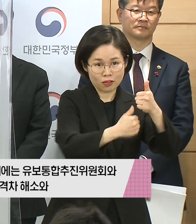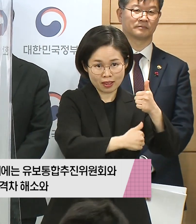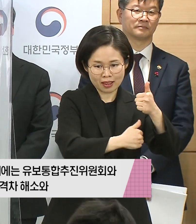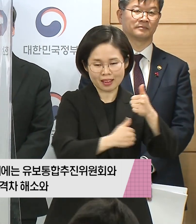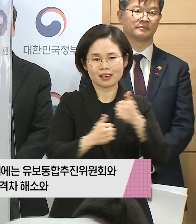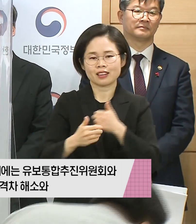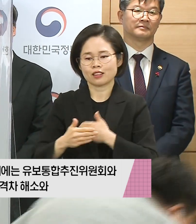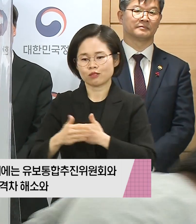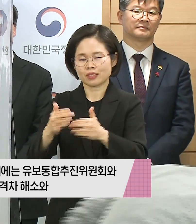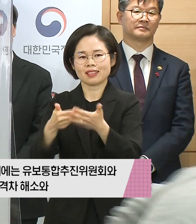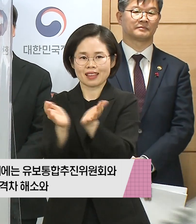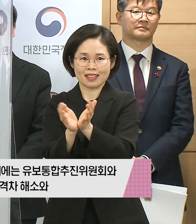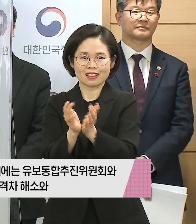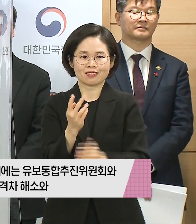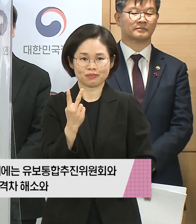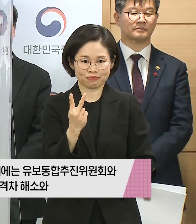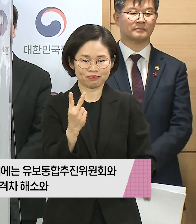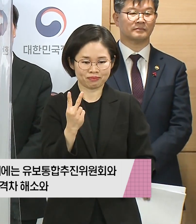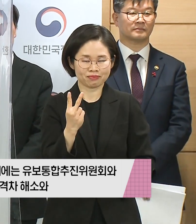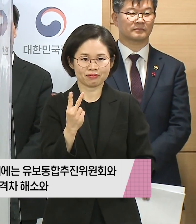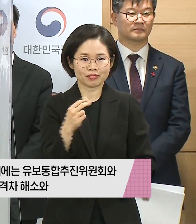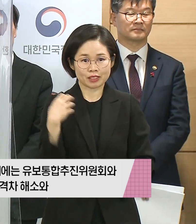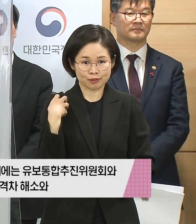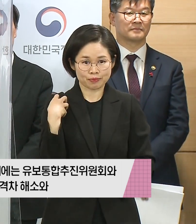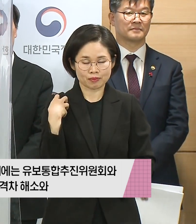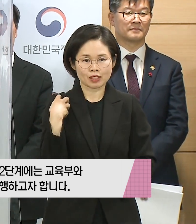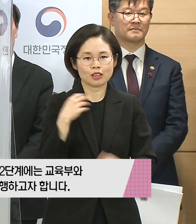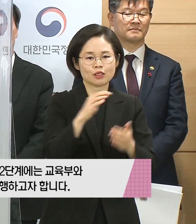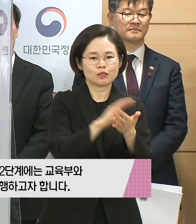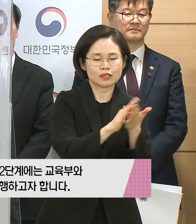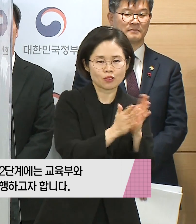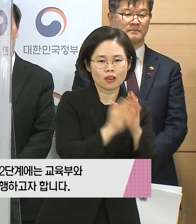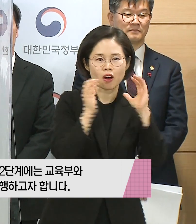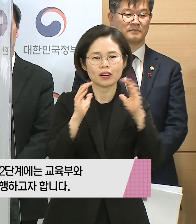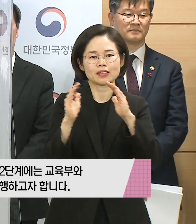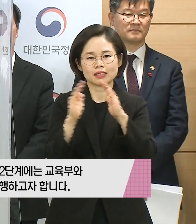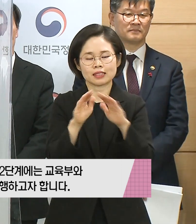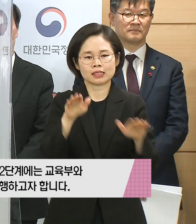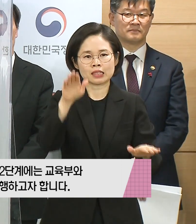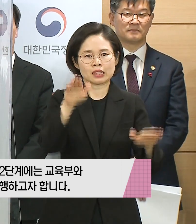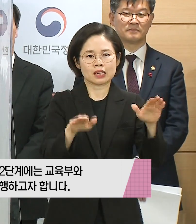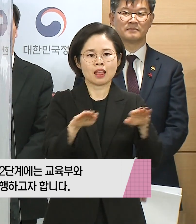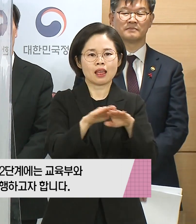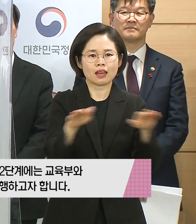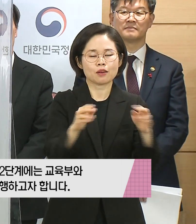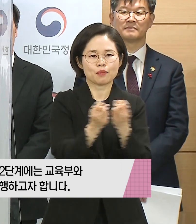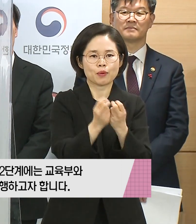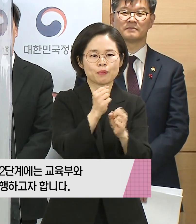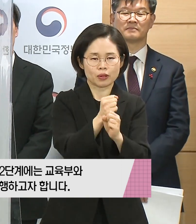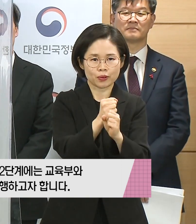추진단을 중심으로 유치원과 어린이집의 격차 해소와 통합 기반 마련을 추진하고